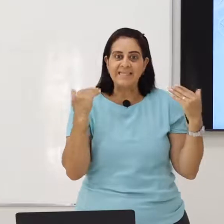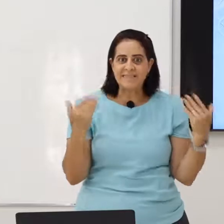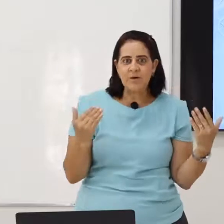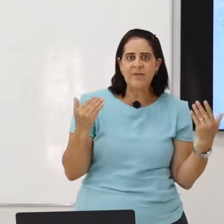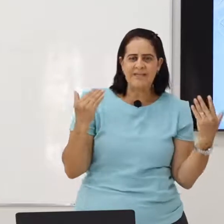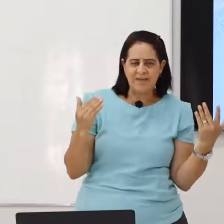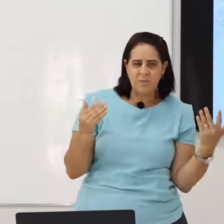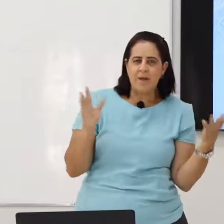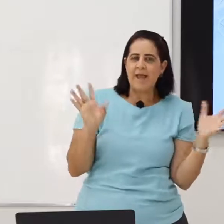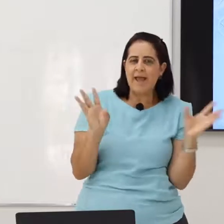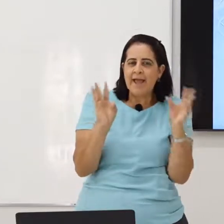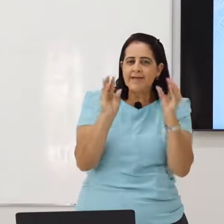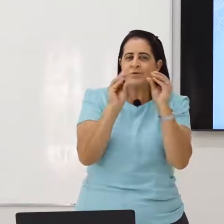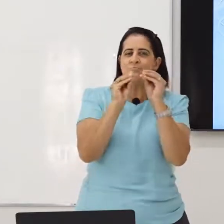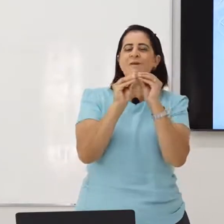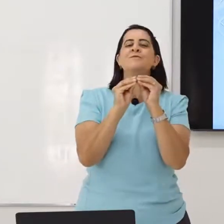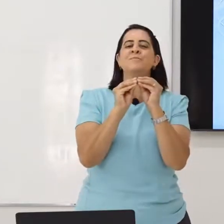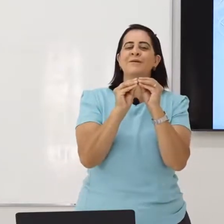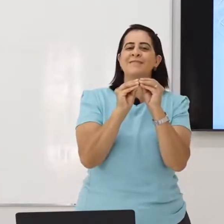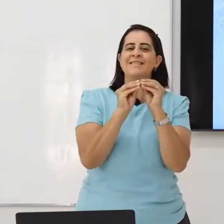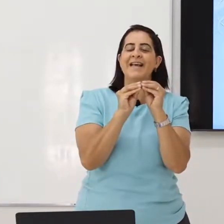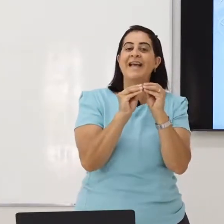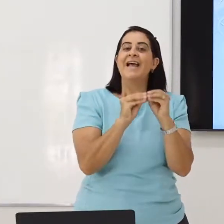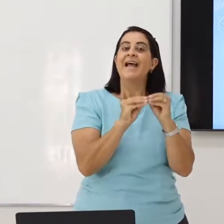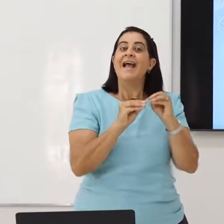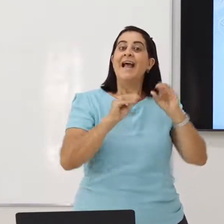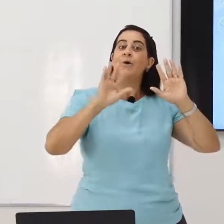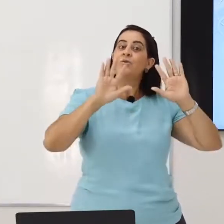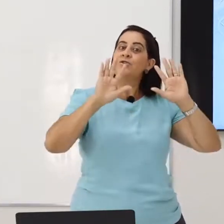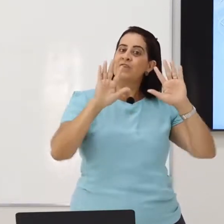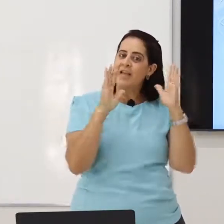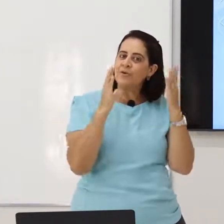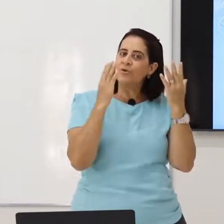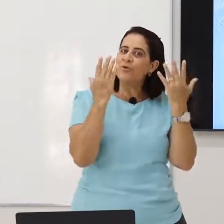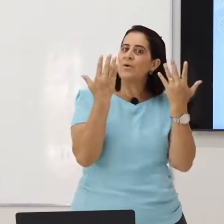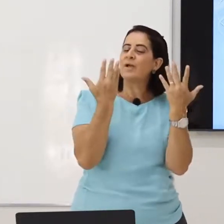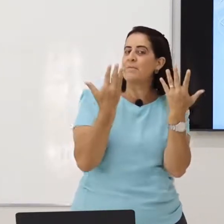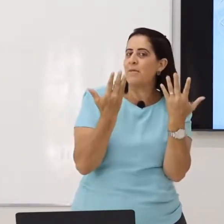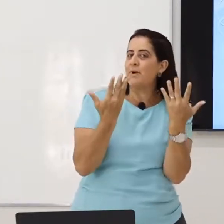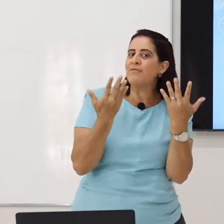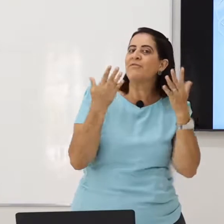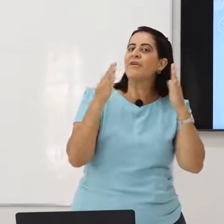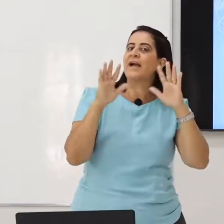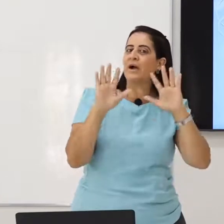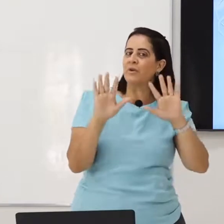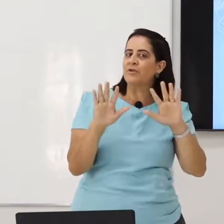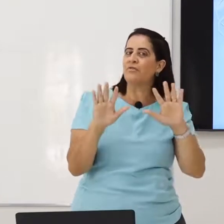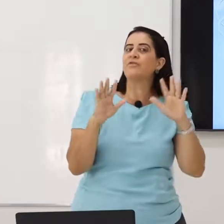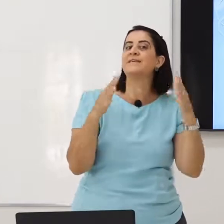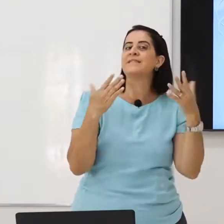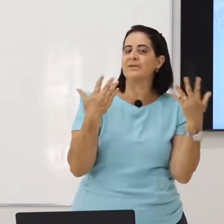Configuração, então, resumindo para você, é o jeito com que minha mão vai ficar quando eu for fazer o